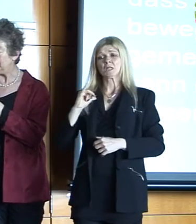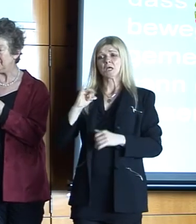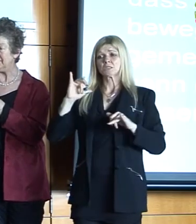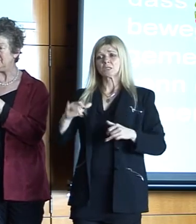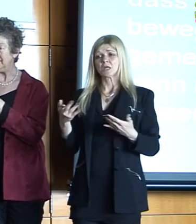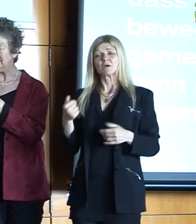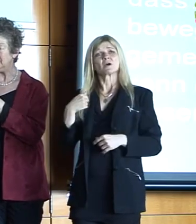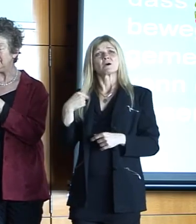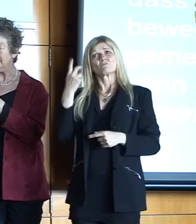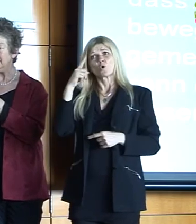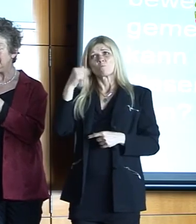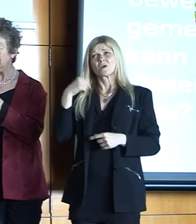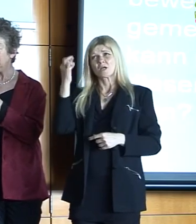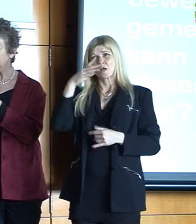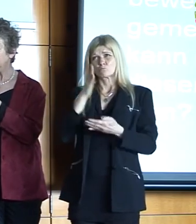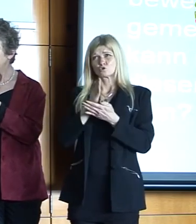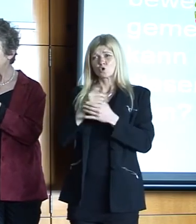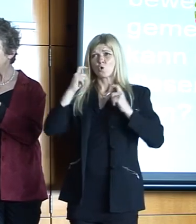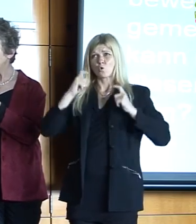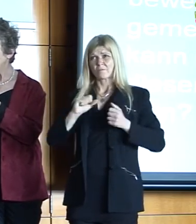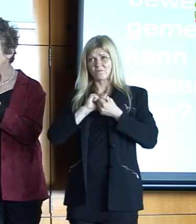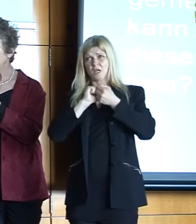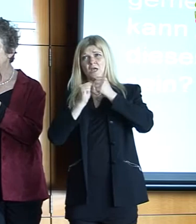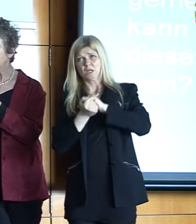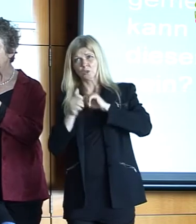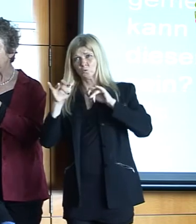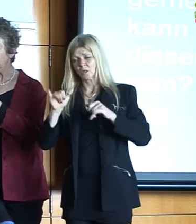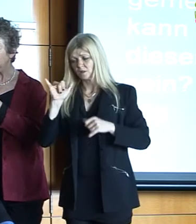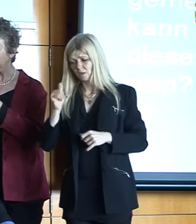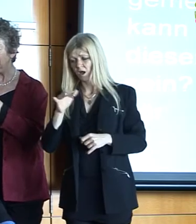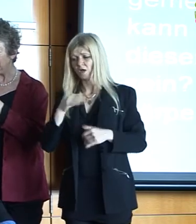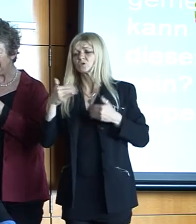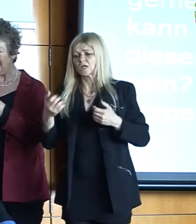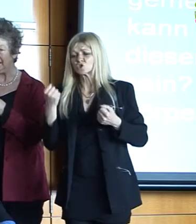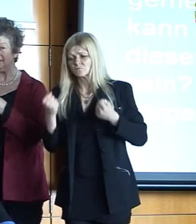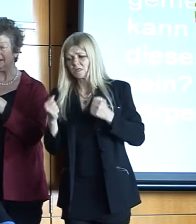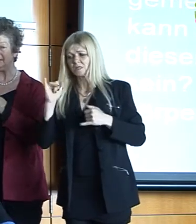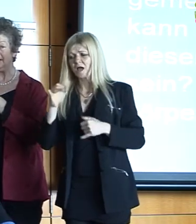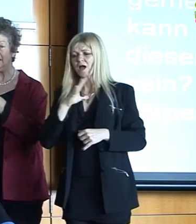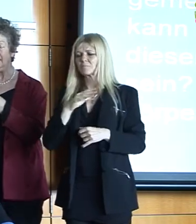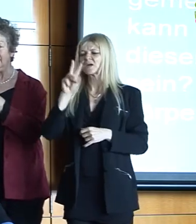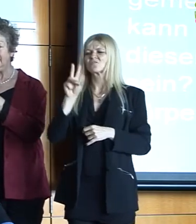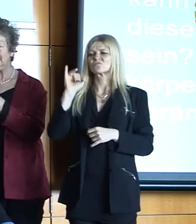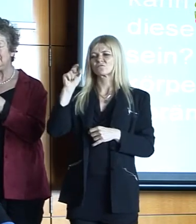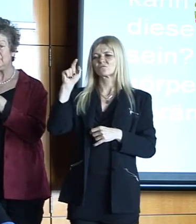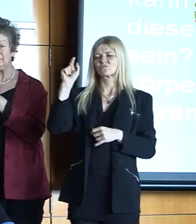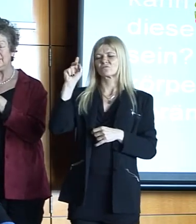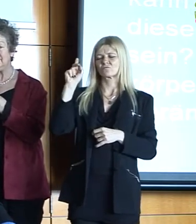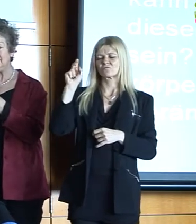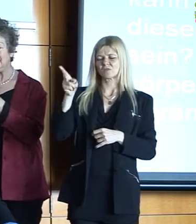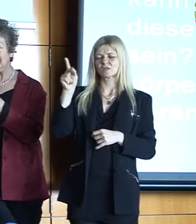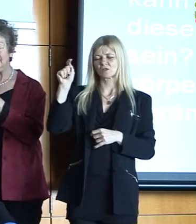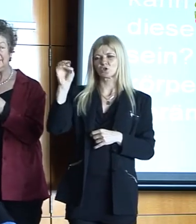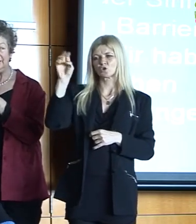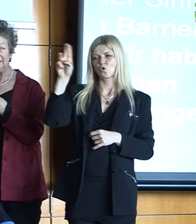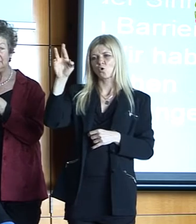zwar die körperlichen Veränderungen und das wird natürlich dann oft ganz, ganz schwer, aber Viktor Frankl sagt ja, es gibt auch so